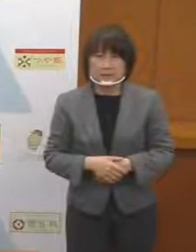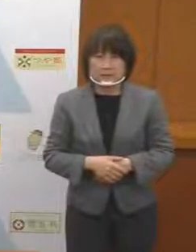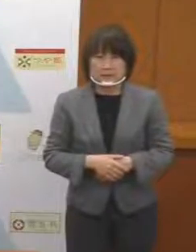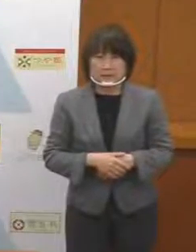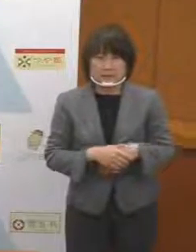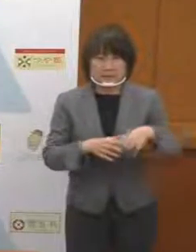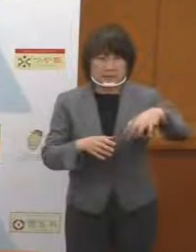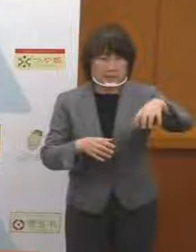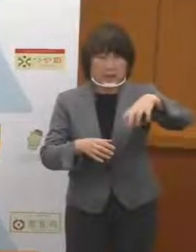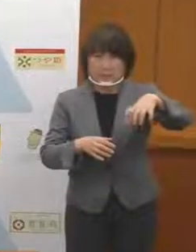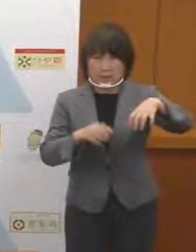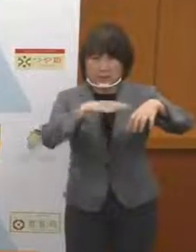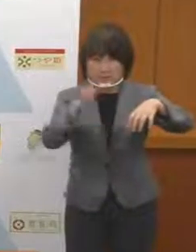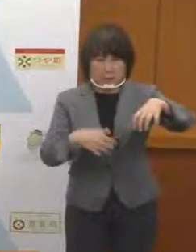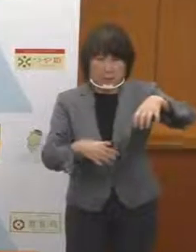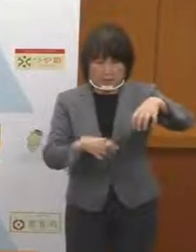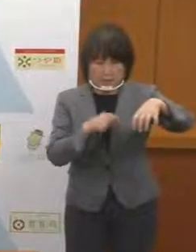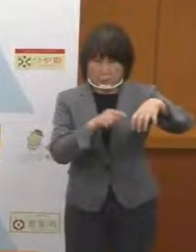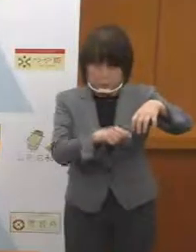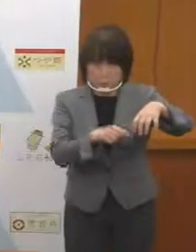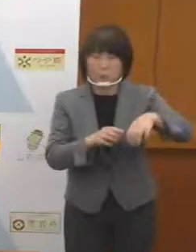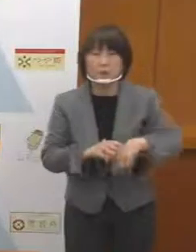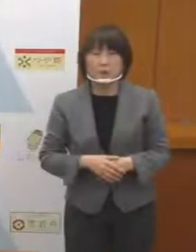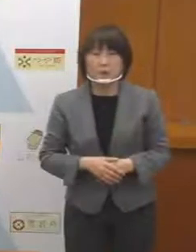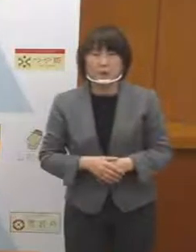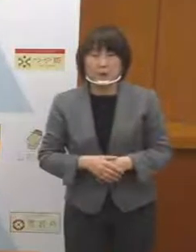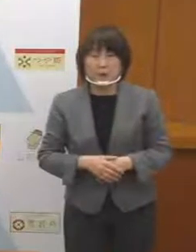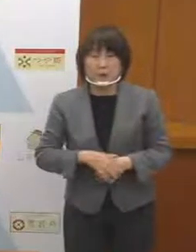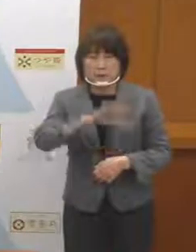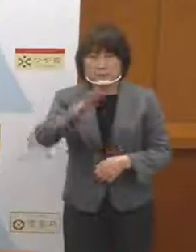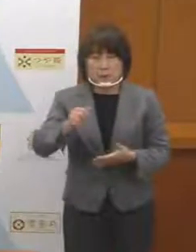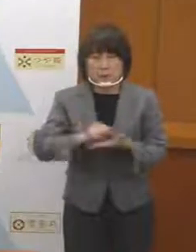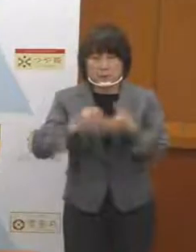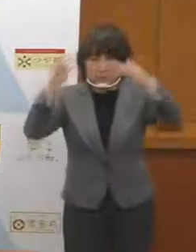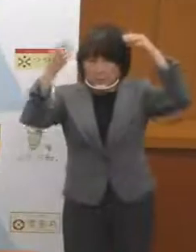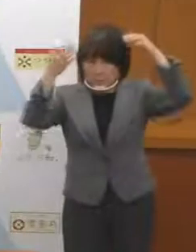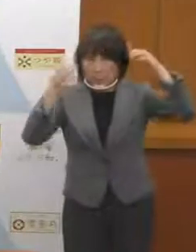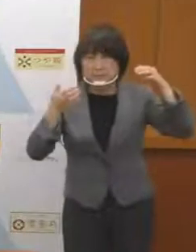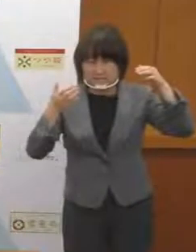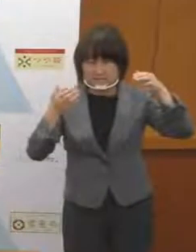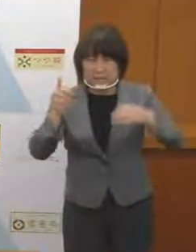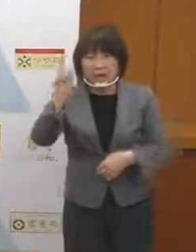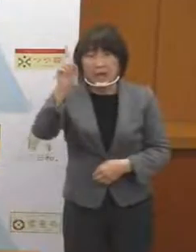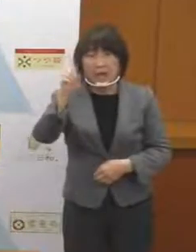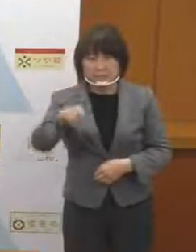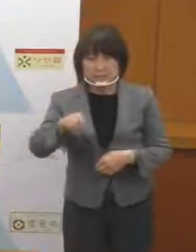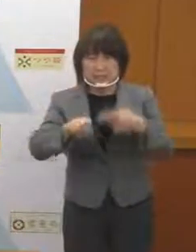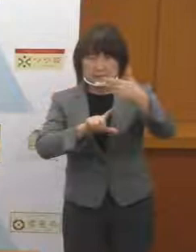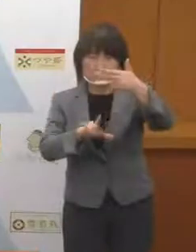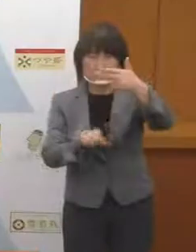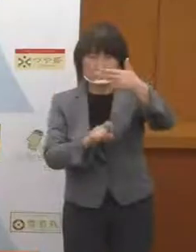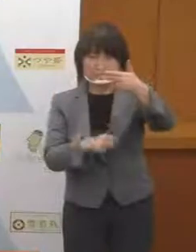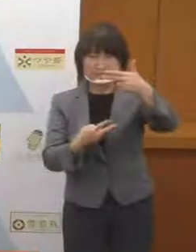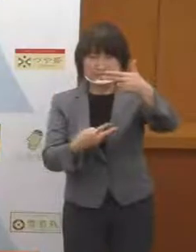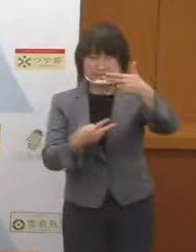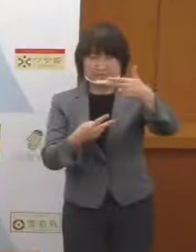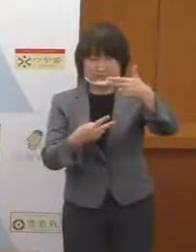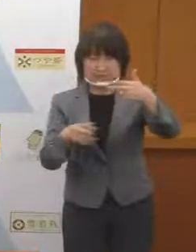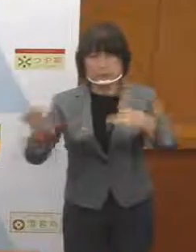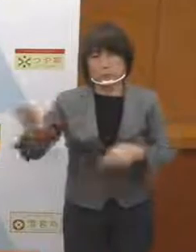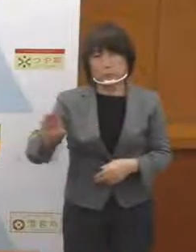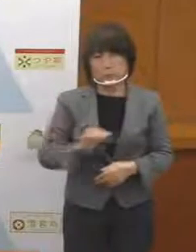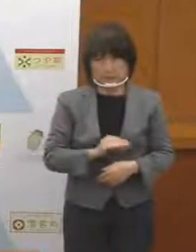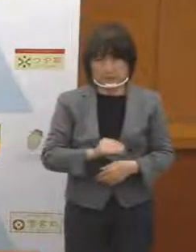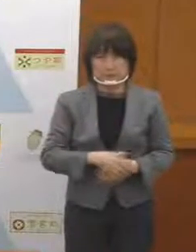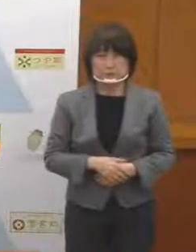参照山の鐘ですね参照と山の誹謗が明日12日に県庁に戻ってき